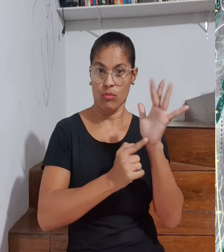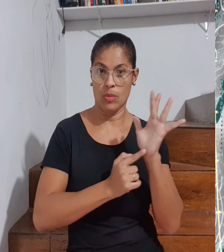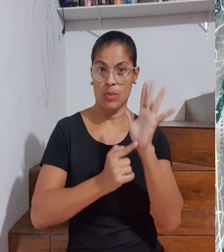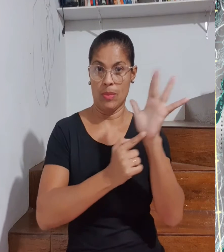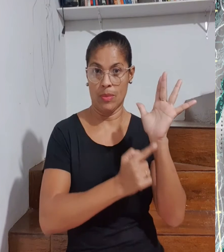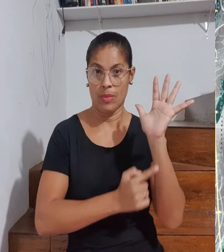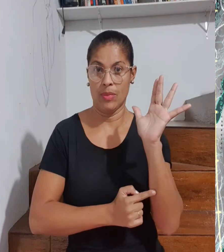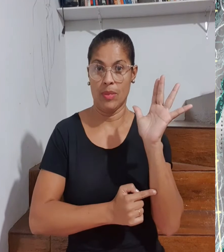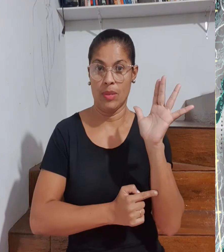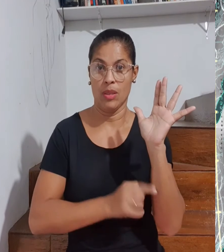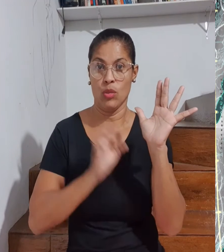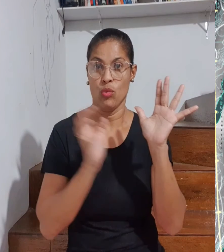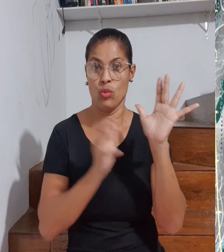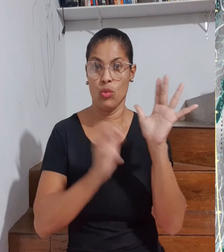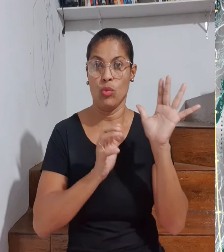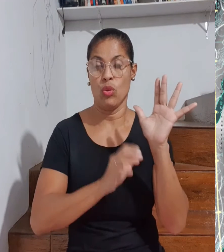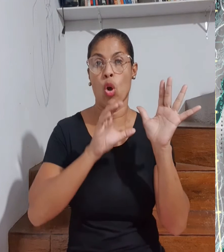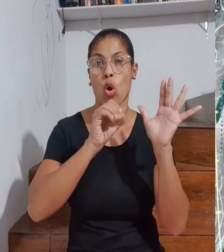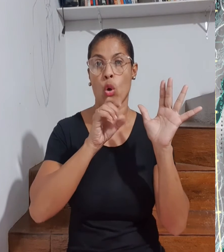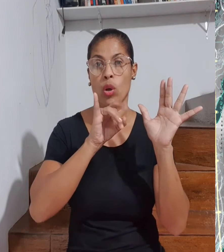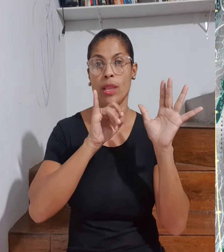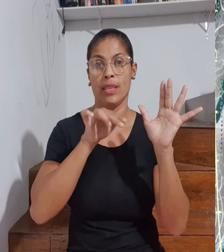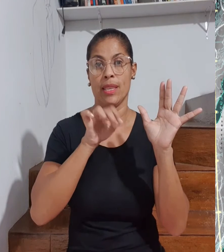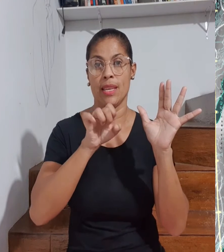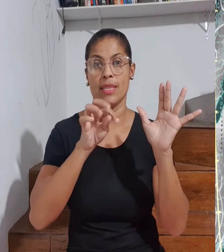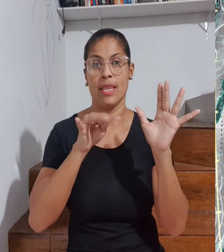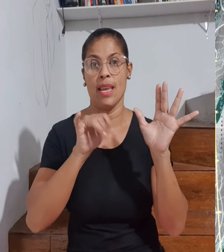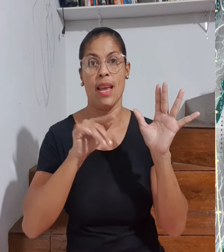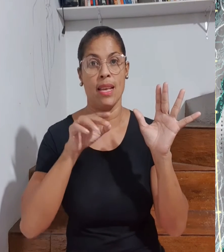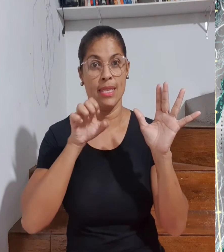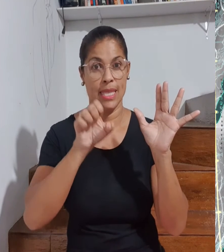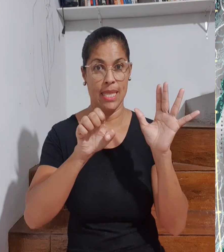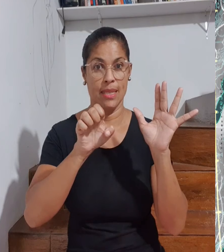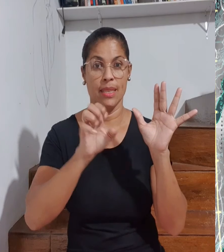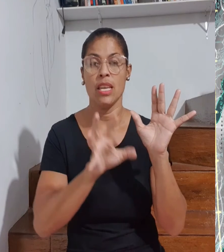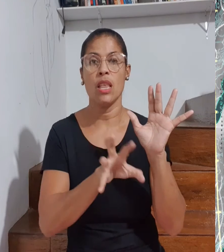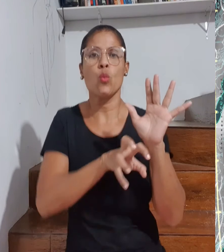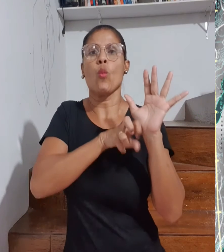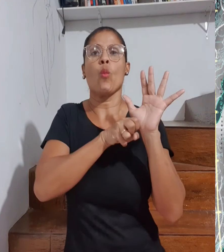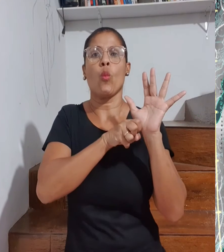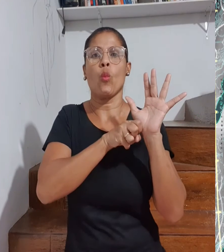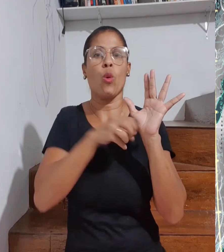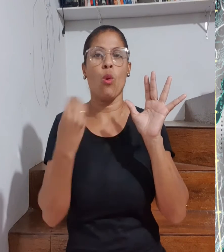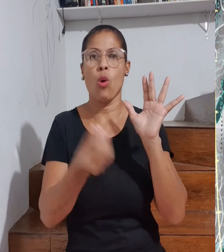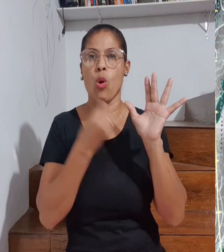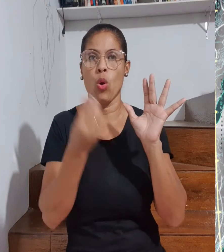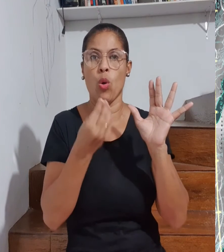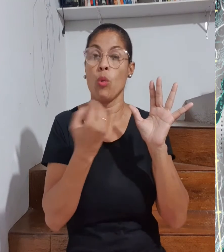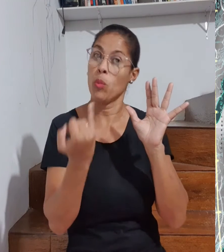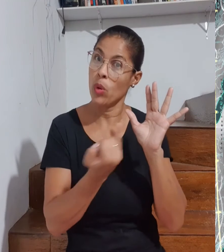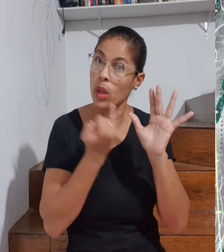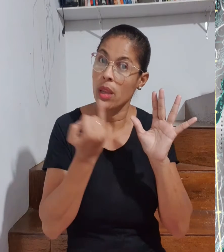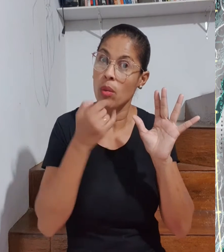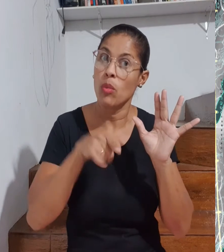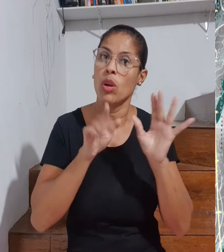líquidos circulantes, por enzimas chamadas de colinesterases. E a inibição dessas enzimas pode ser